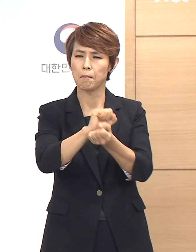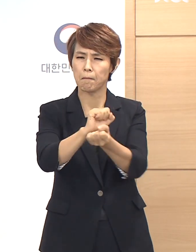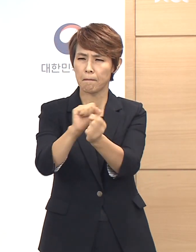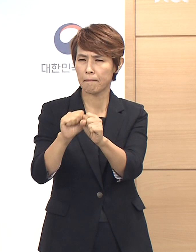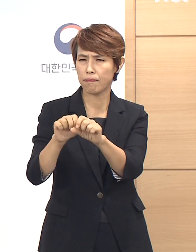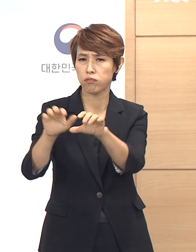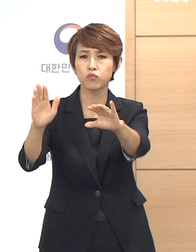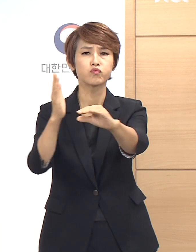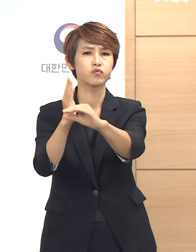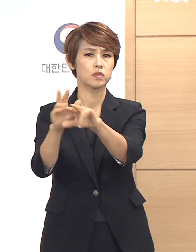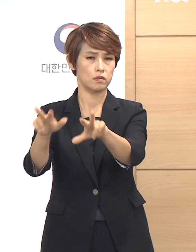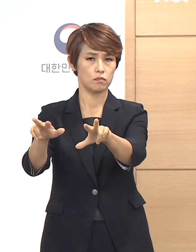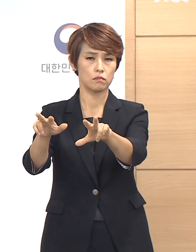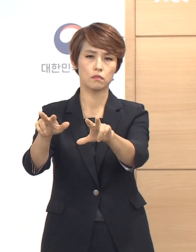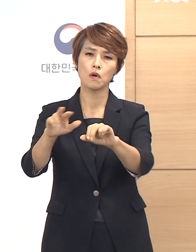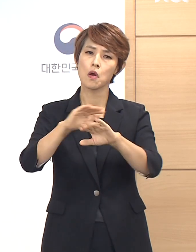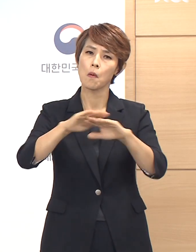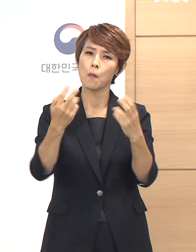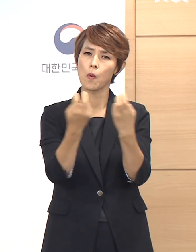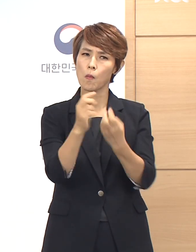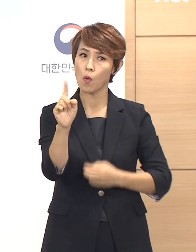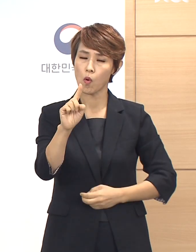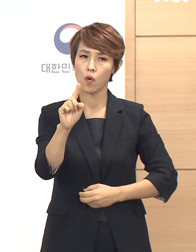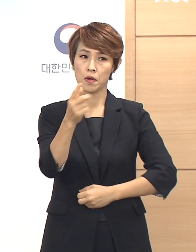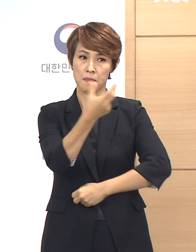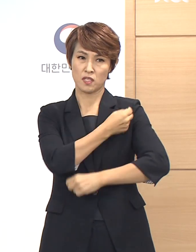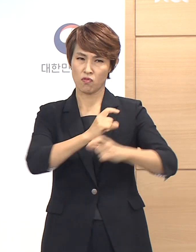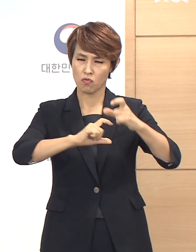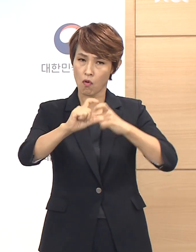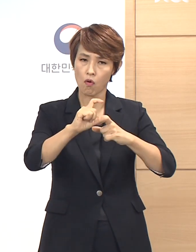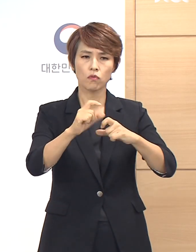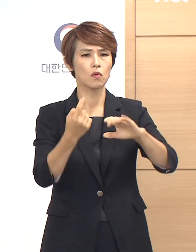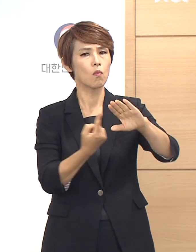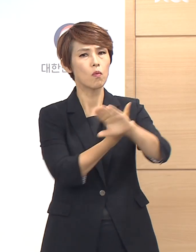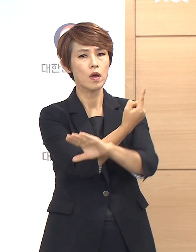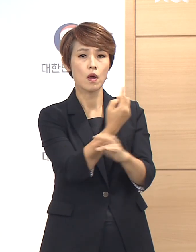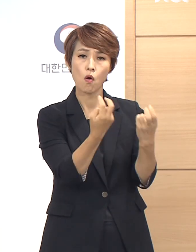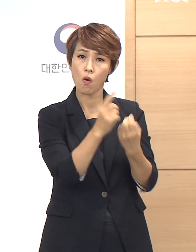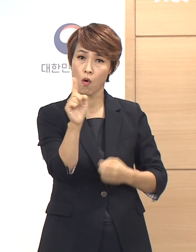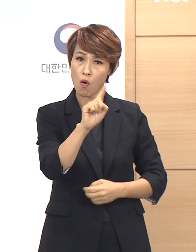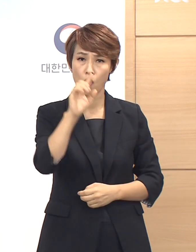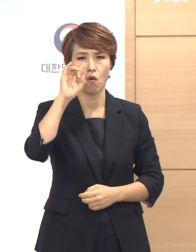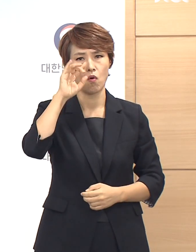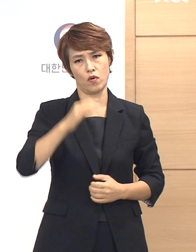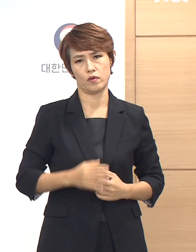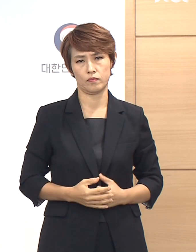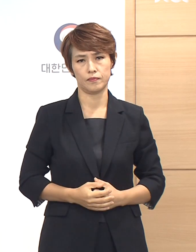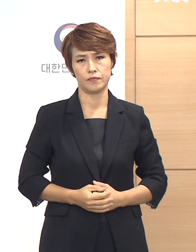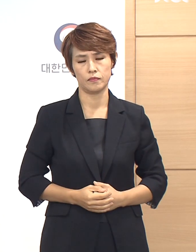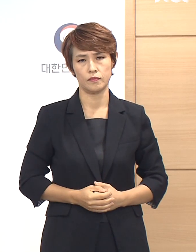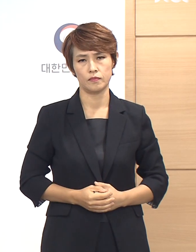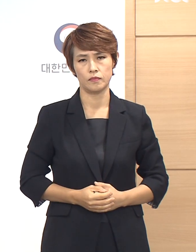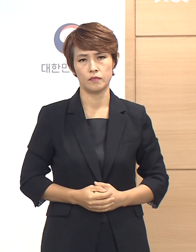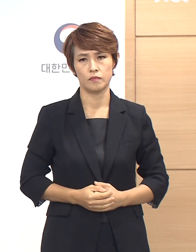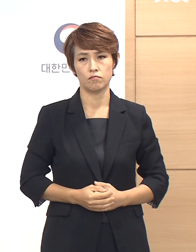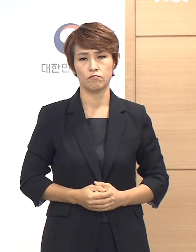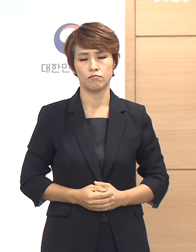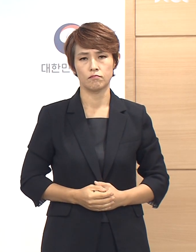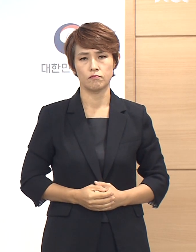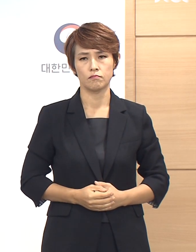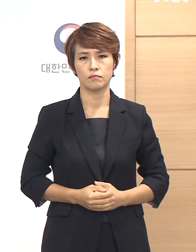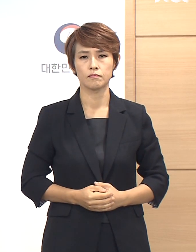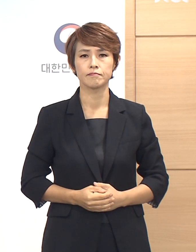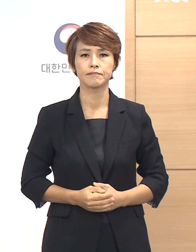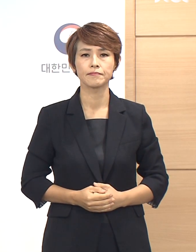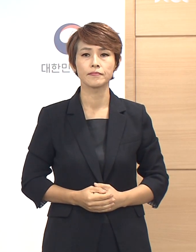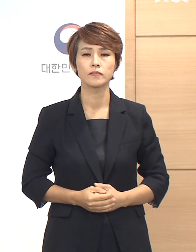급증하는 현상 이들에 대한 대책은 백신 추가 접종 외 다른 방법이 없는지도 궁금합니다. 전 단장의